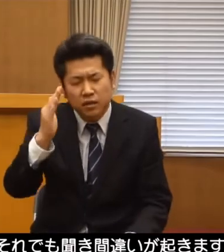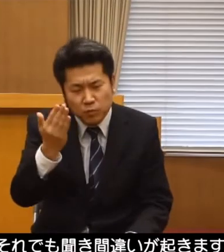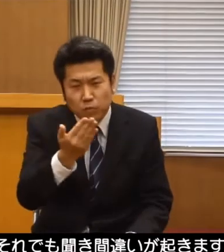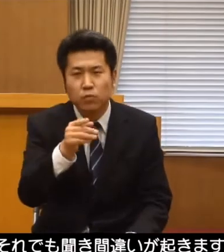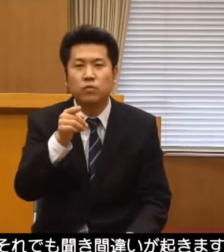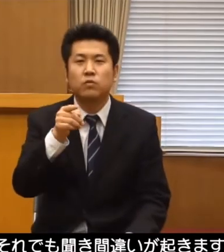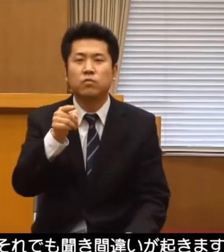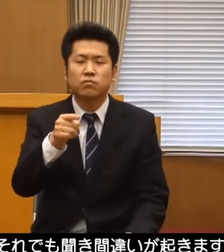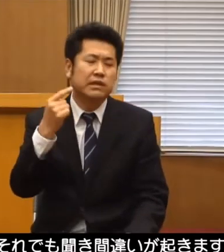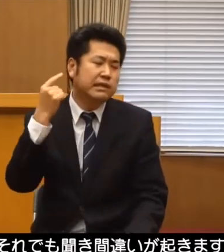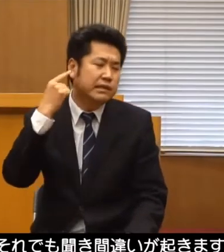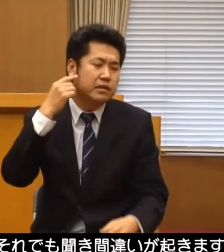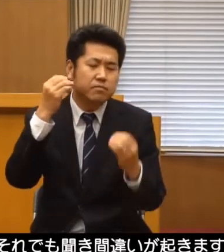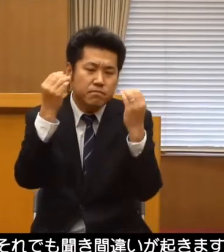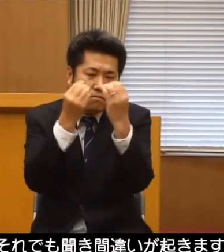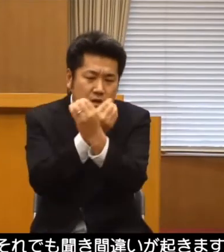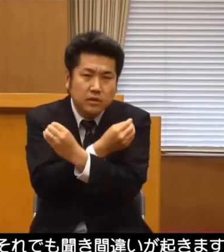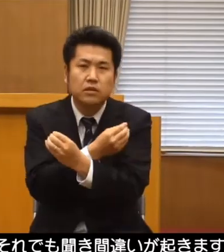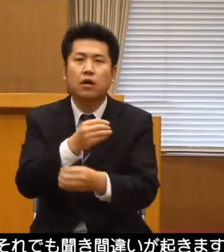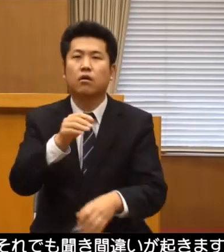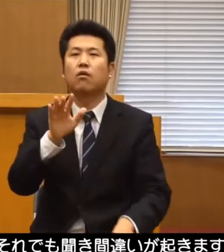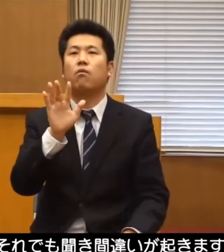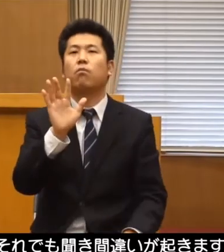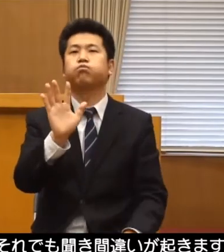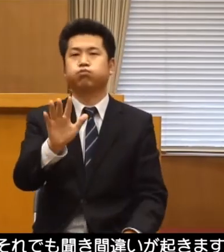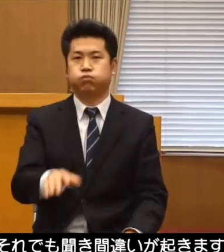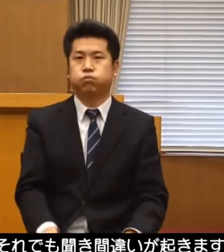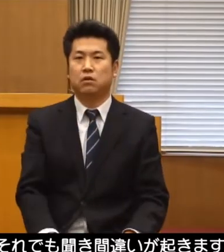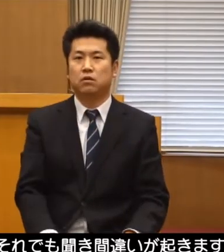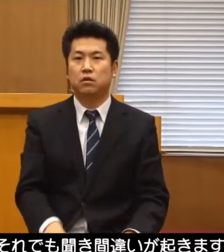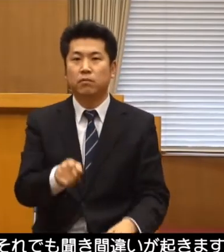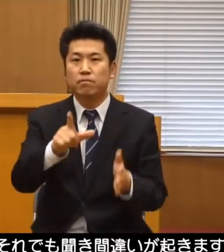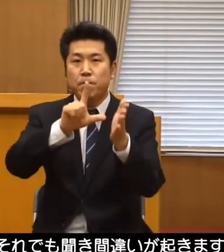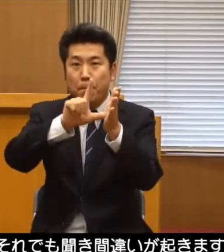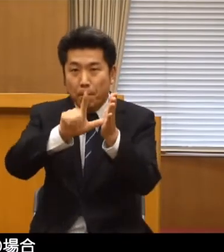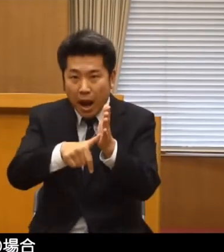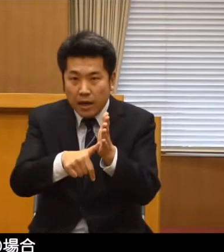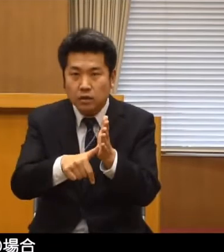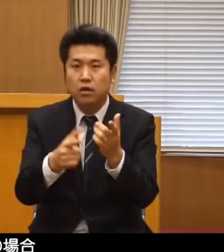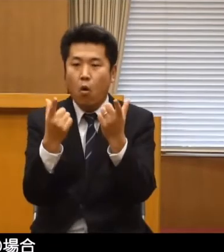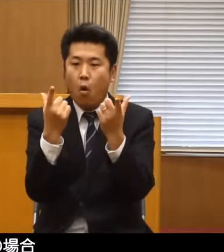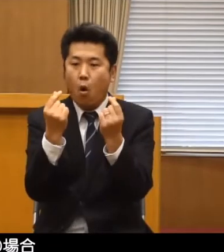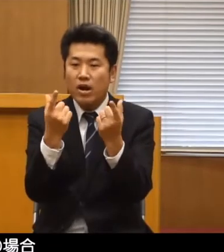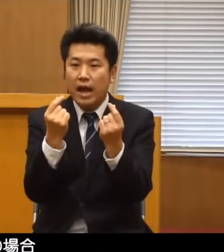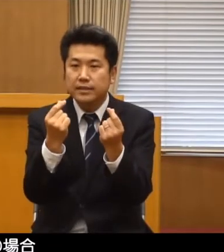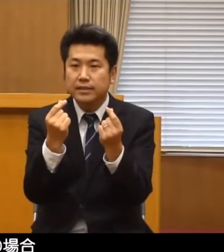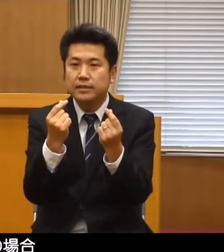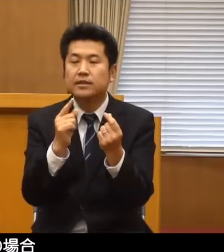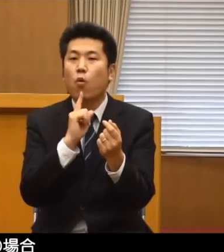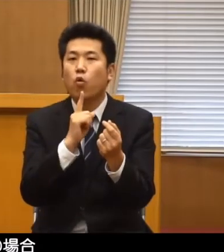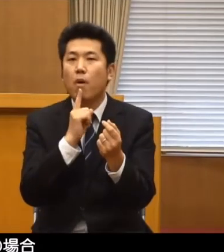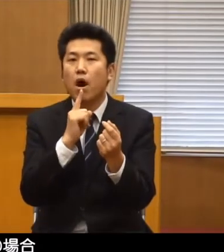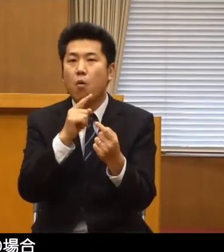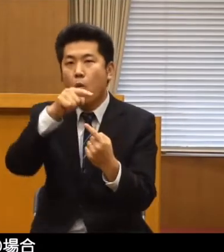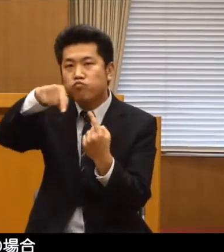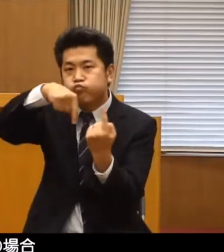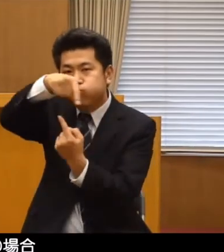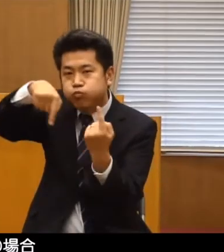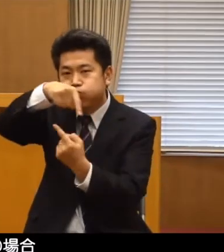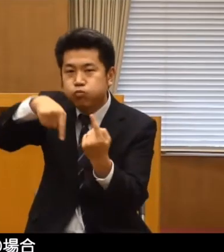それでも聞き間違いが起きます。その場合、同じ言葉を大